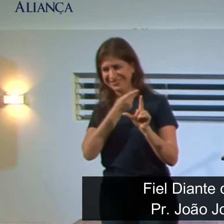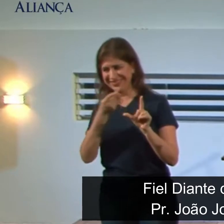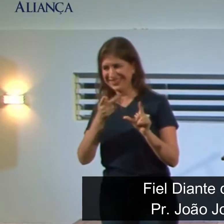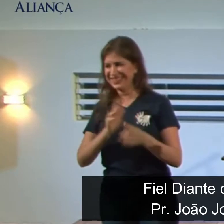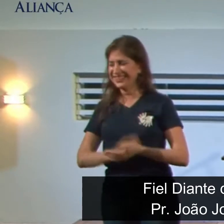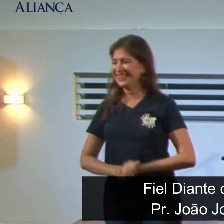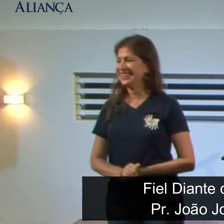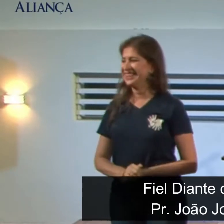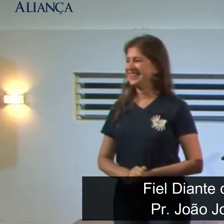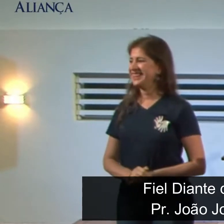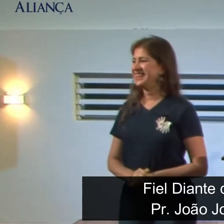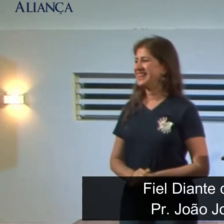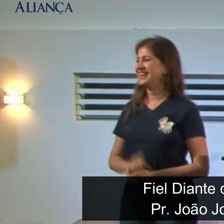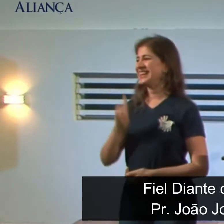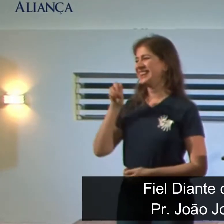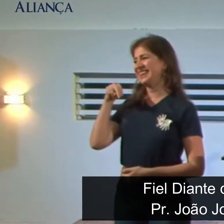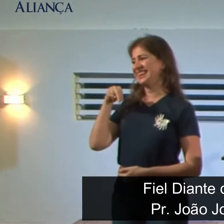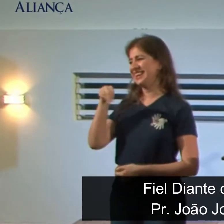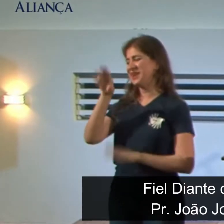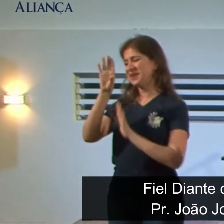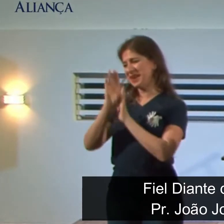Daniel, capítulo 1. Amém, amados?